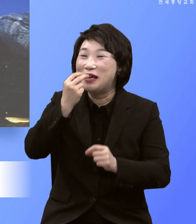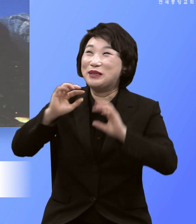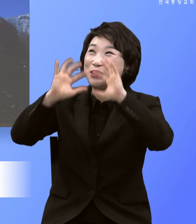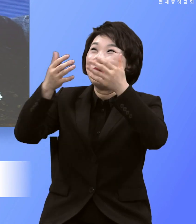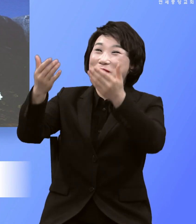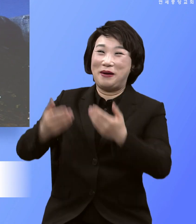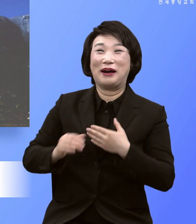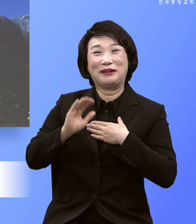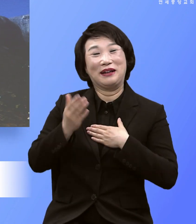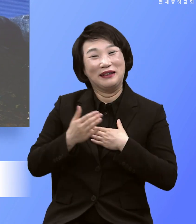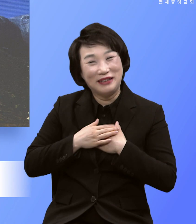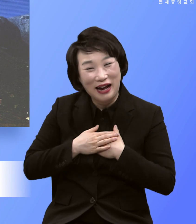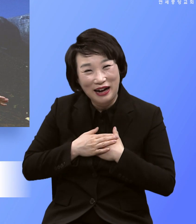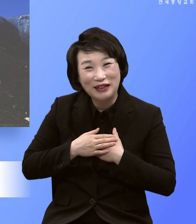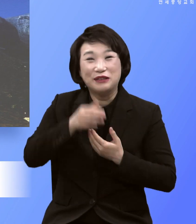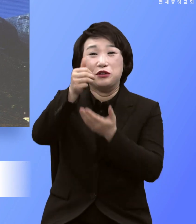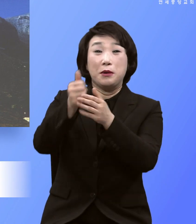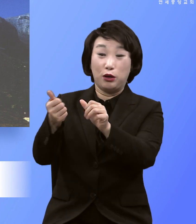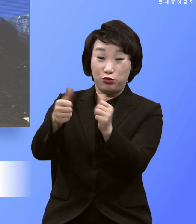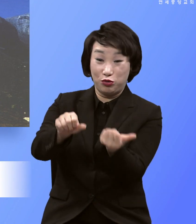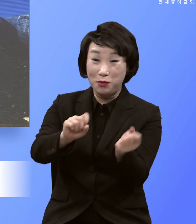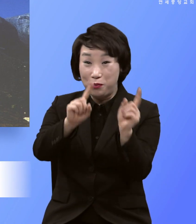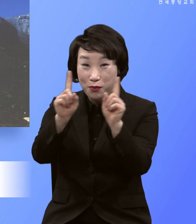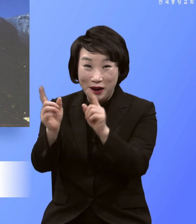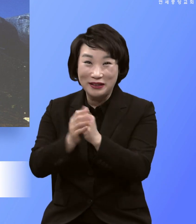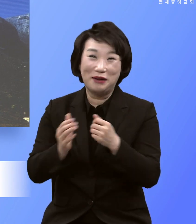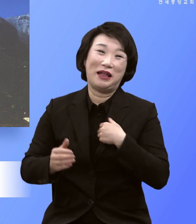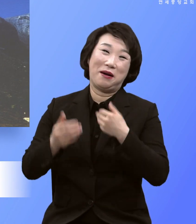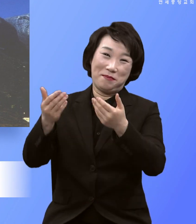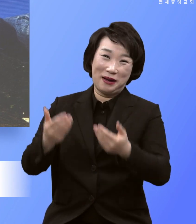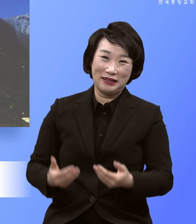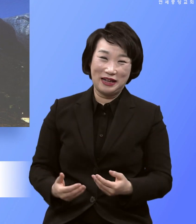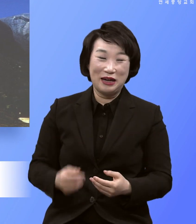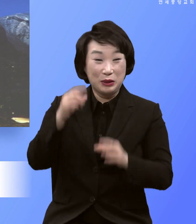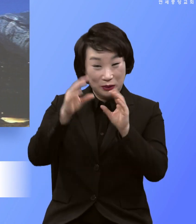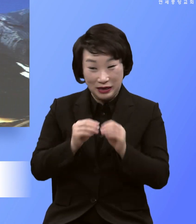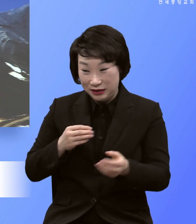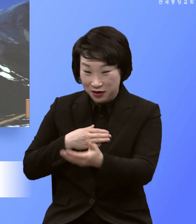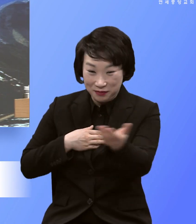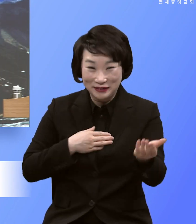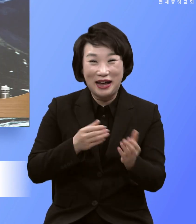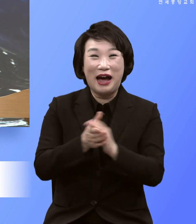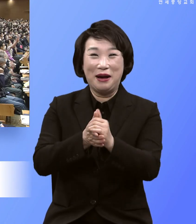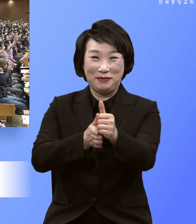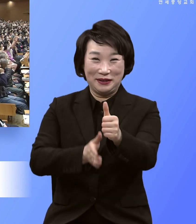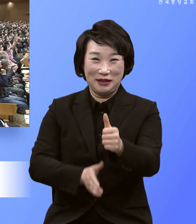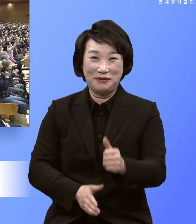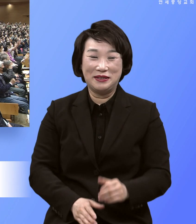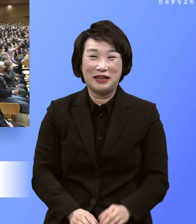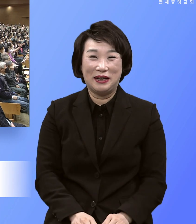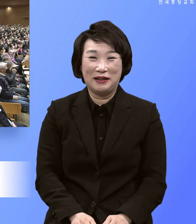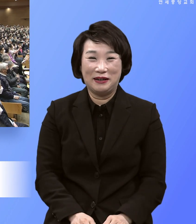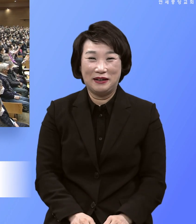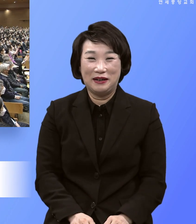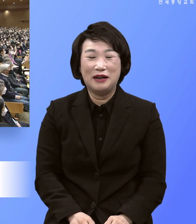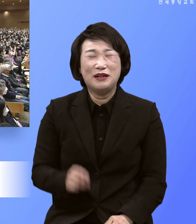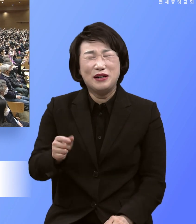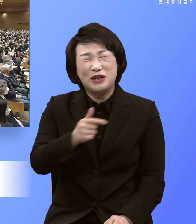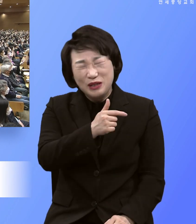말. 주님의 죽으심과 부활로 동의하시면 아멘합시다.